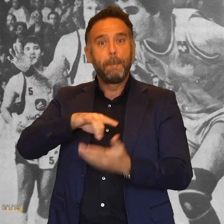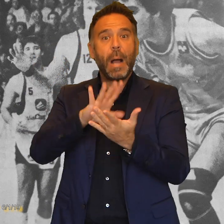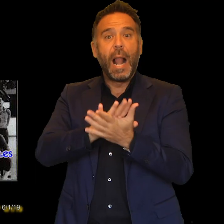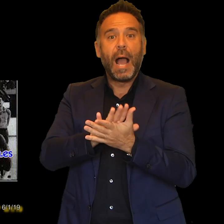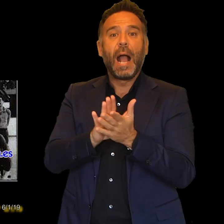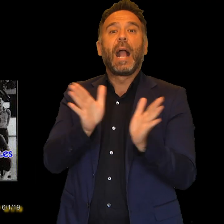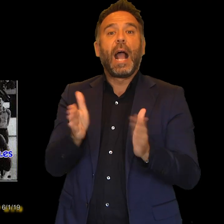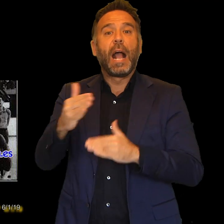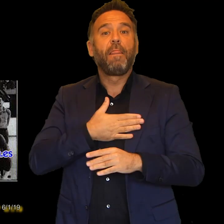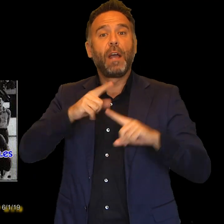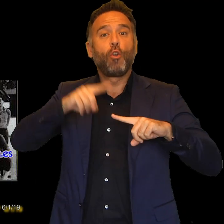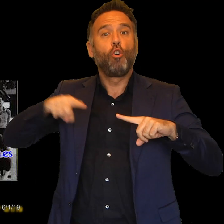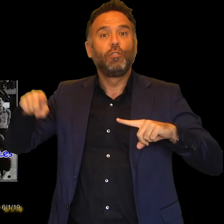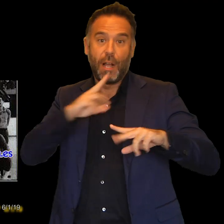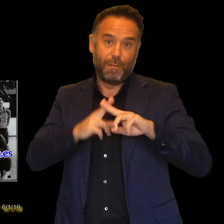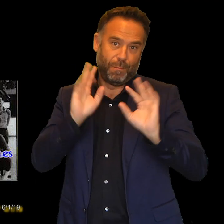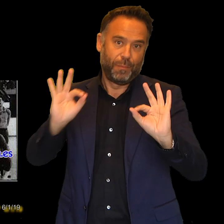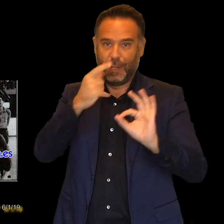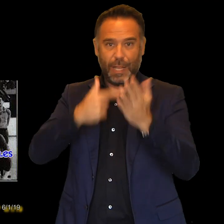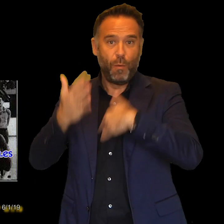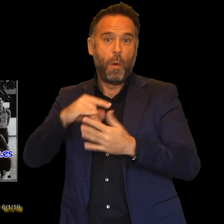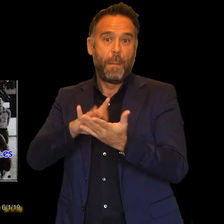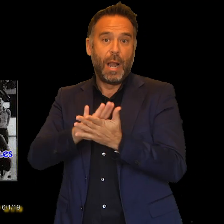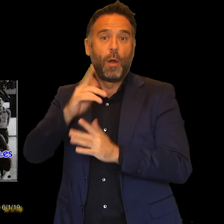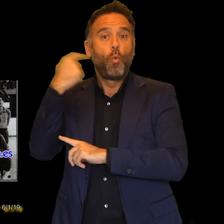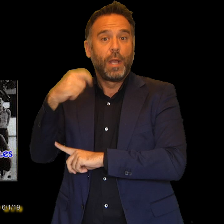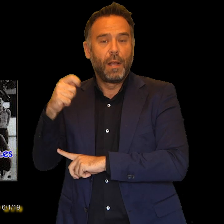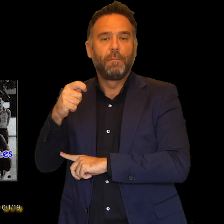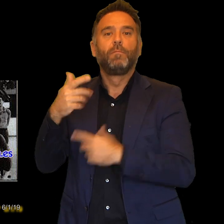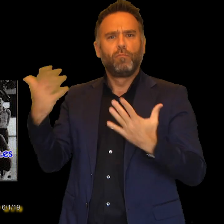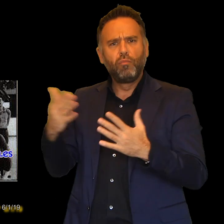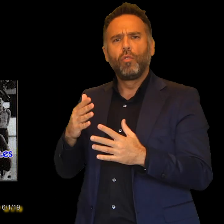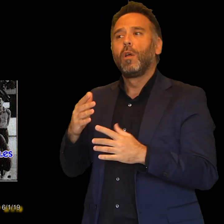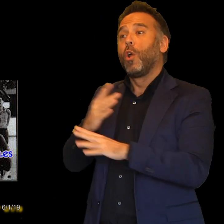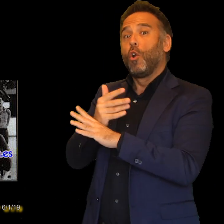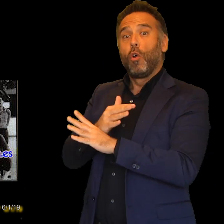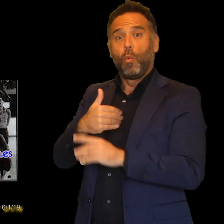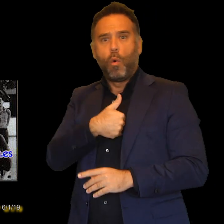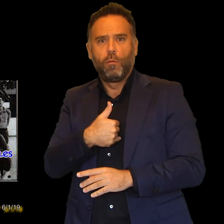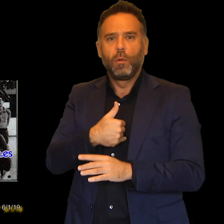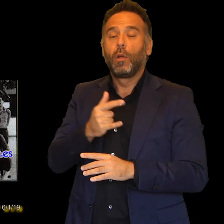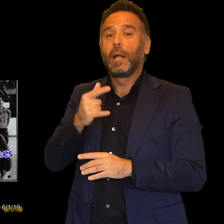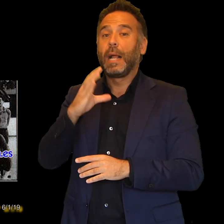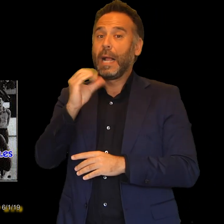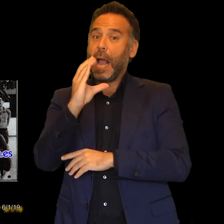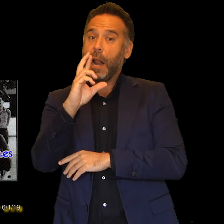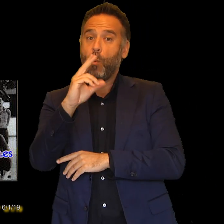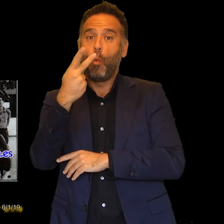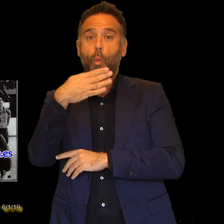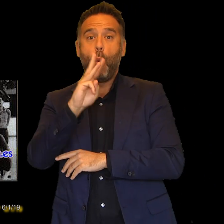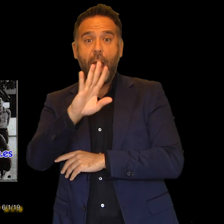Ronda, donde asumió perfectamente un rol complementario al gran Dan Caldwell en las tareas